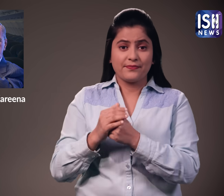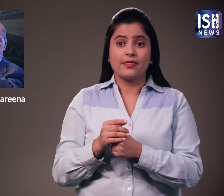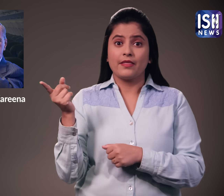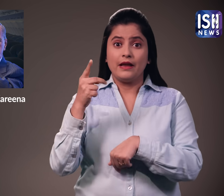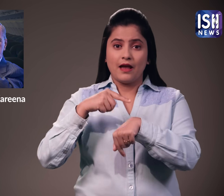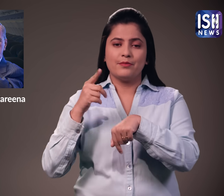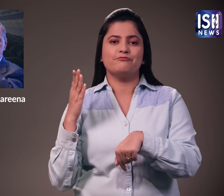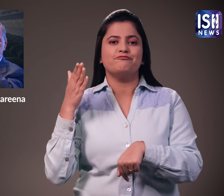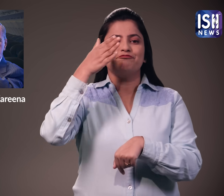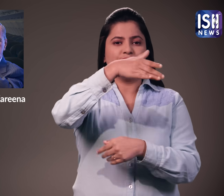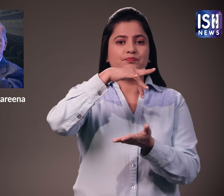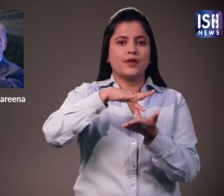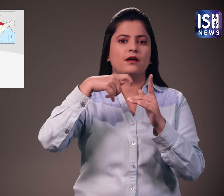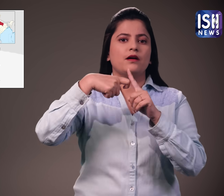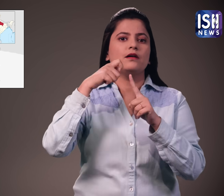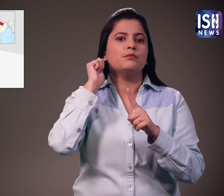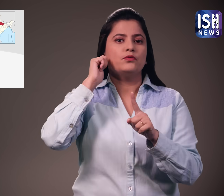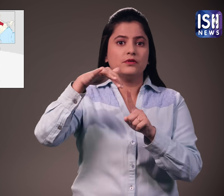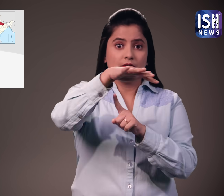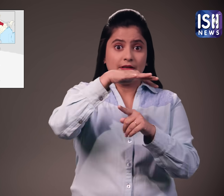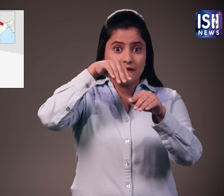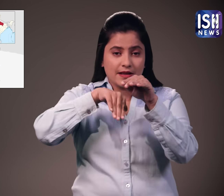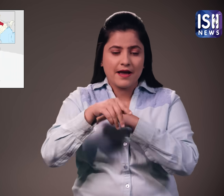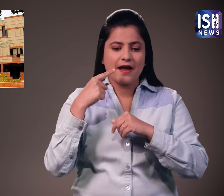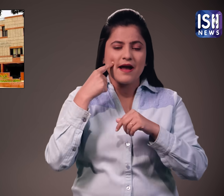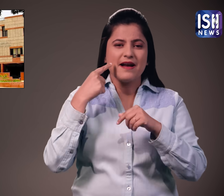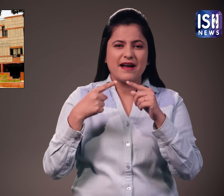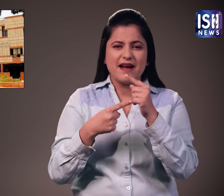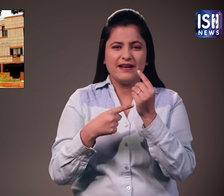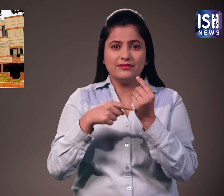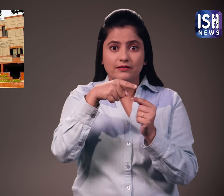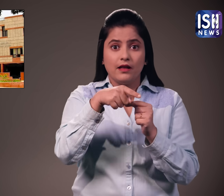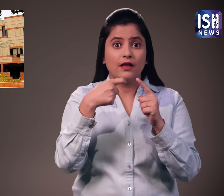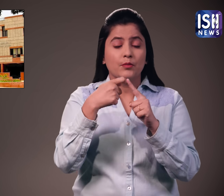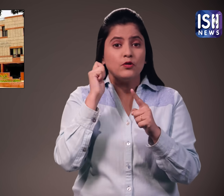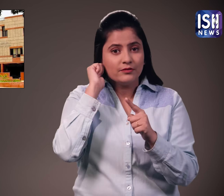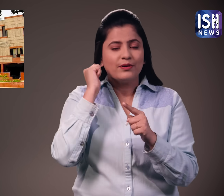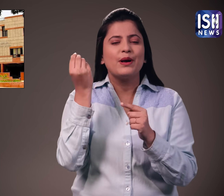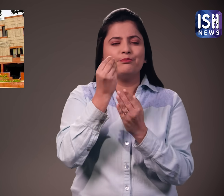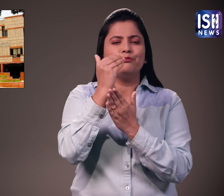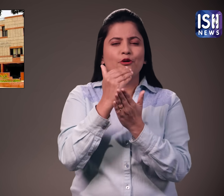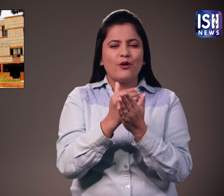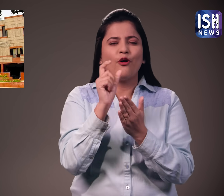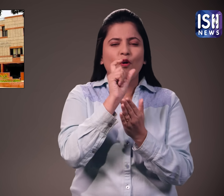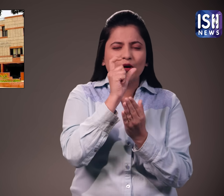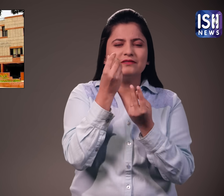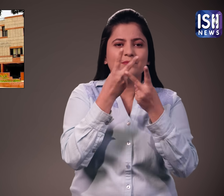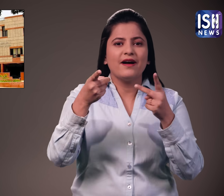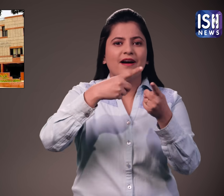ये दोनों IIT कानपूर में एक डिसकाशन कर रहे थे और अपने अनुभव साजा कर रहे